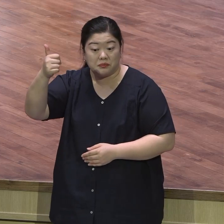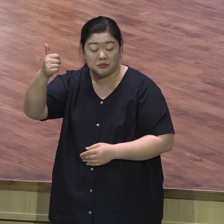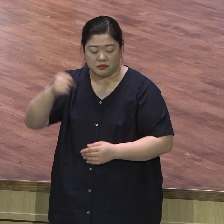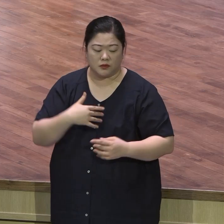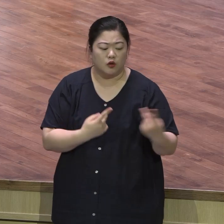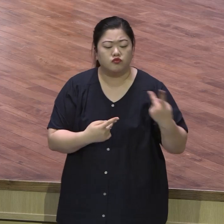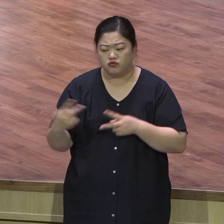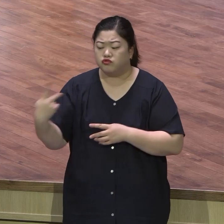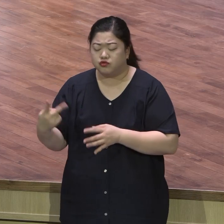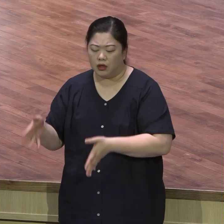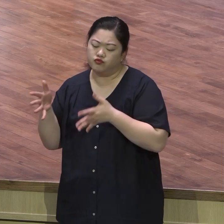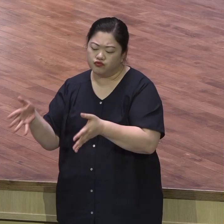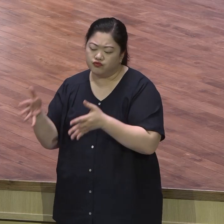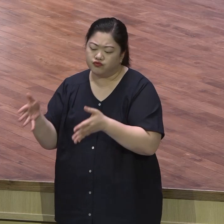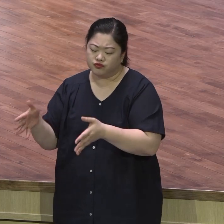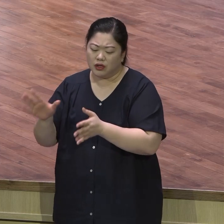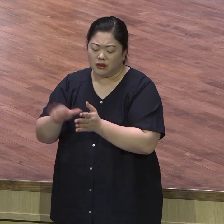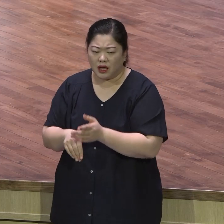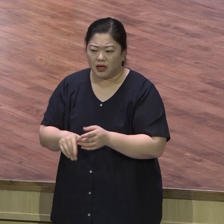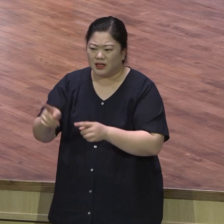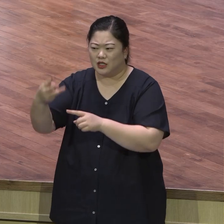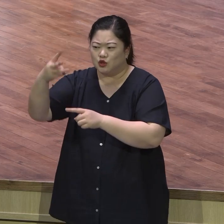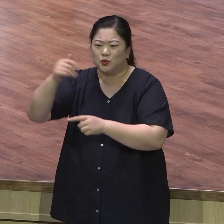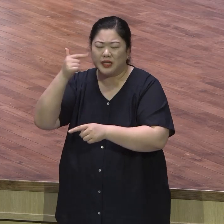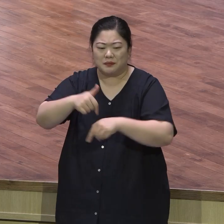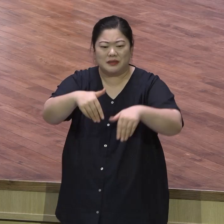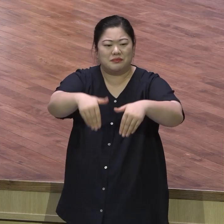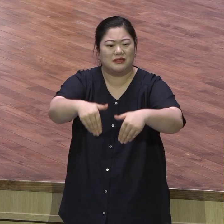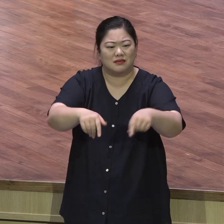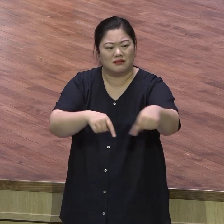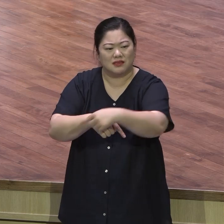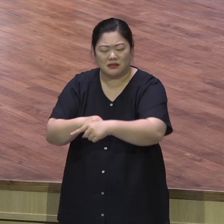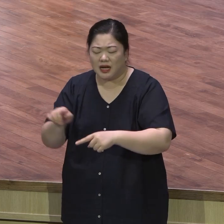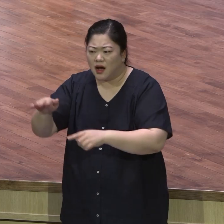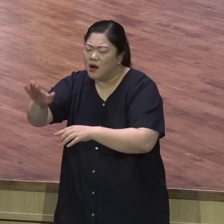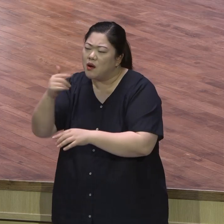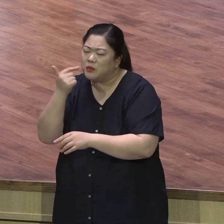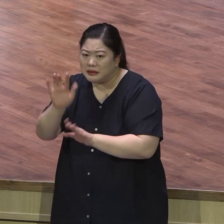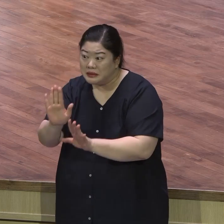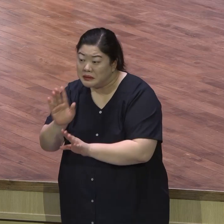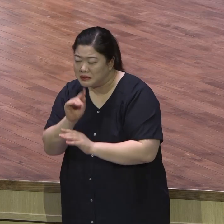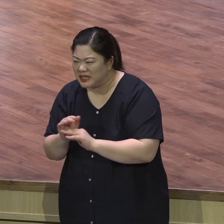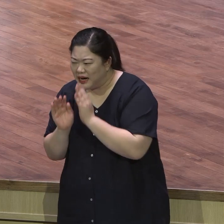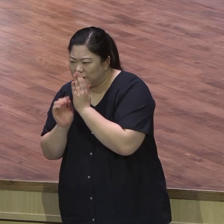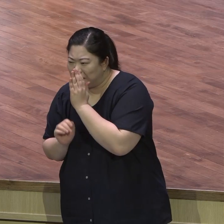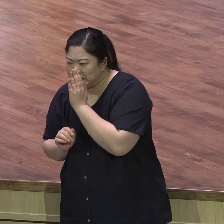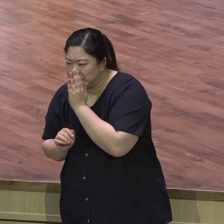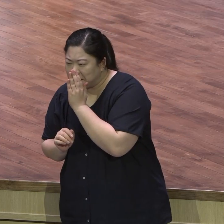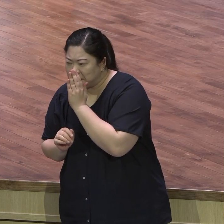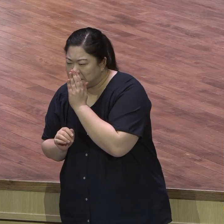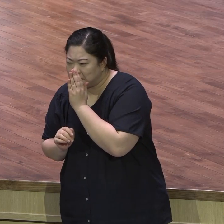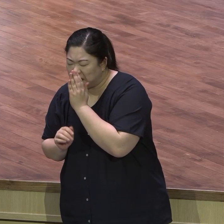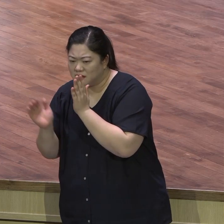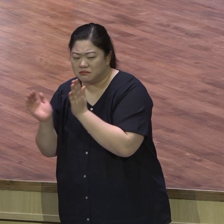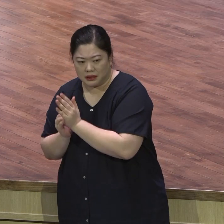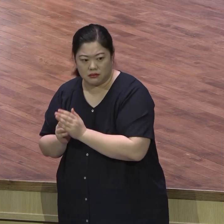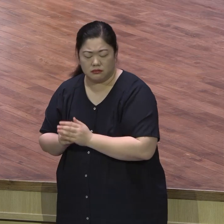하더라고. 그걸 듣고 나더니 유목사님